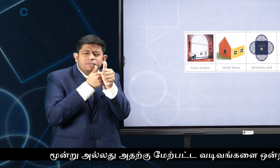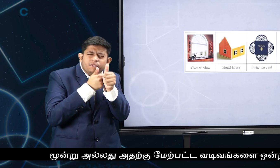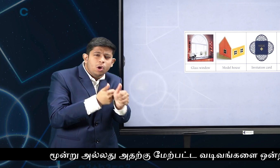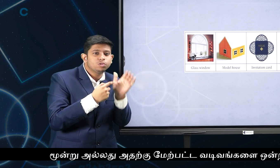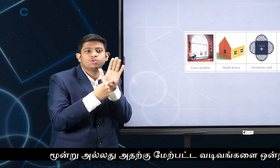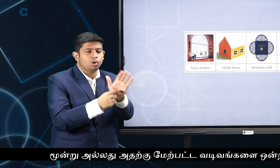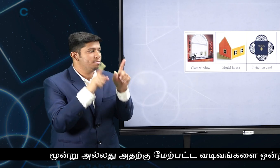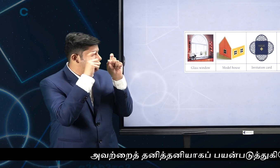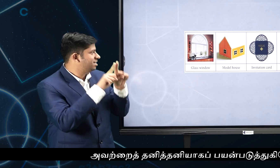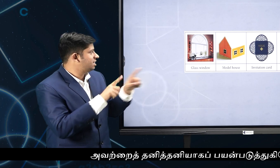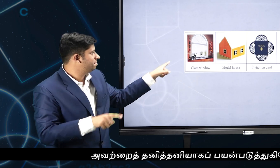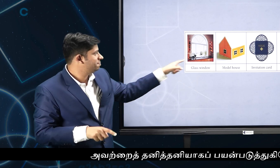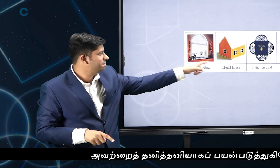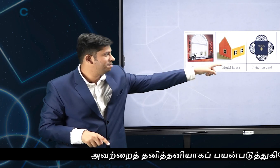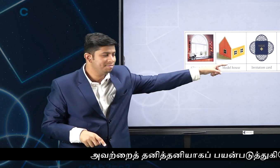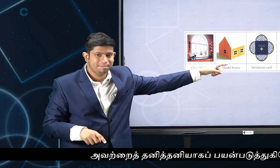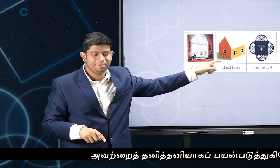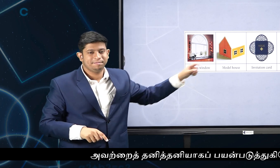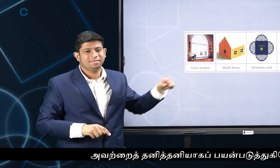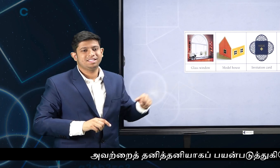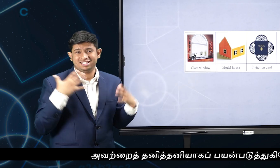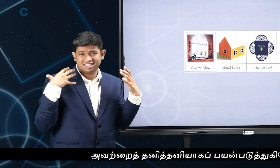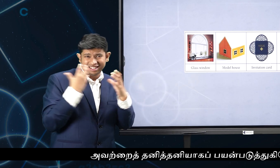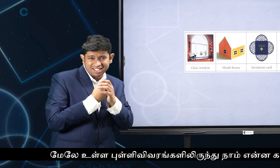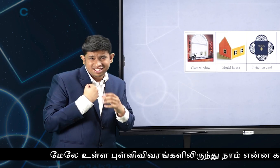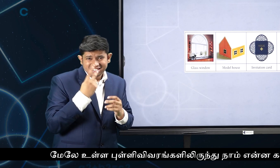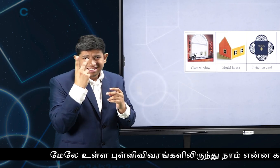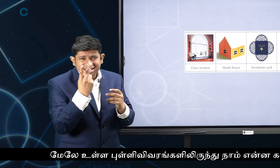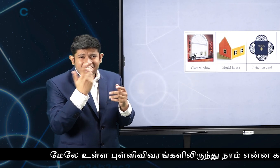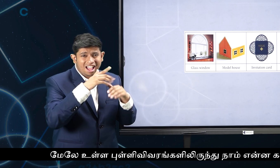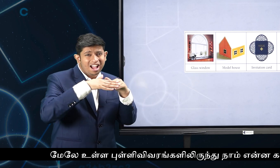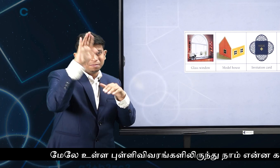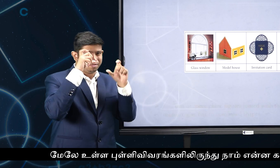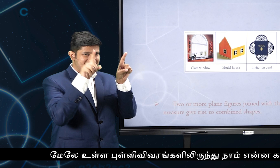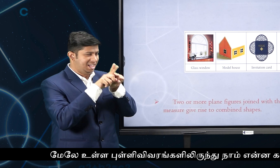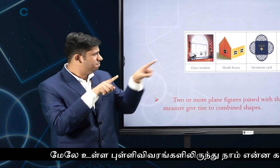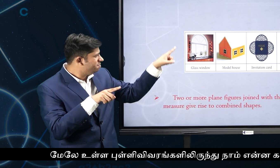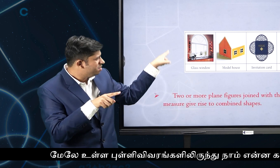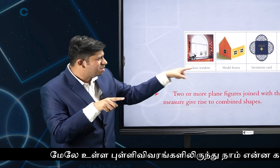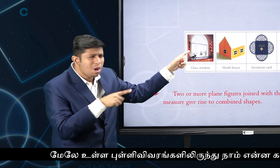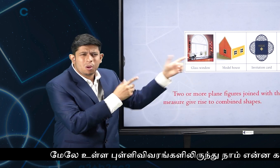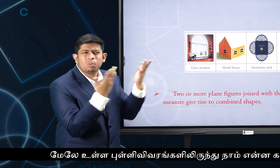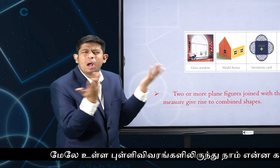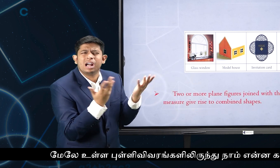ஒன்றாக இணைத்து அவற்றை தனித்தனியாக பயன்படுத்துகிறோம். மேலே உள்ள புள்ளி விவரங்களில் இருந்து நாம்